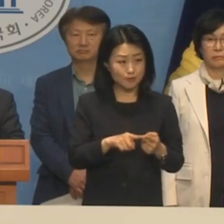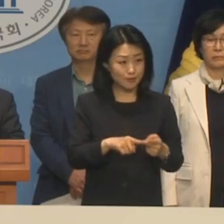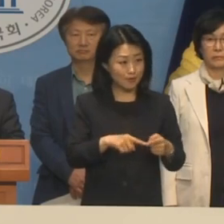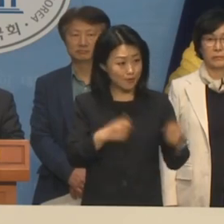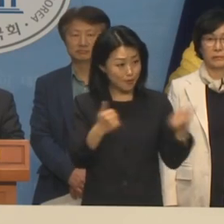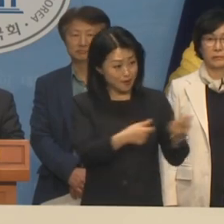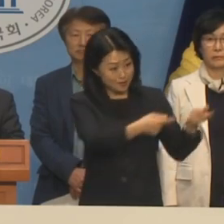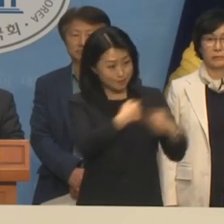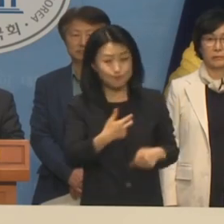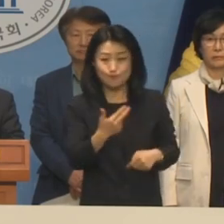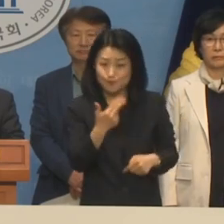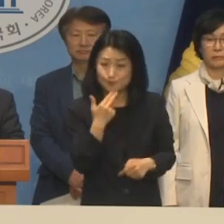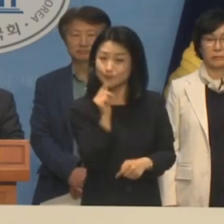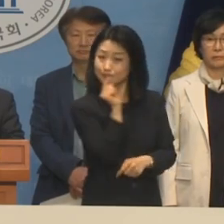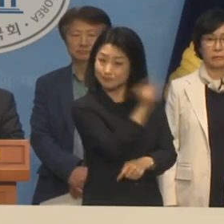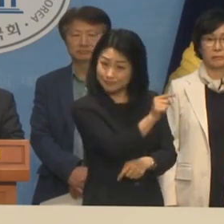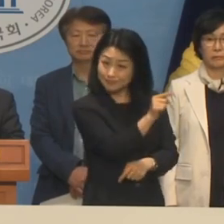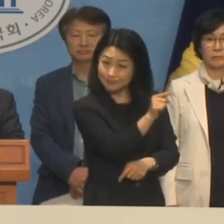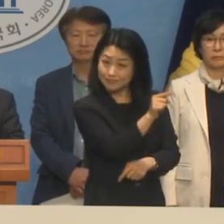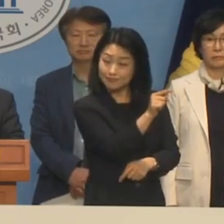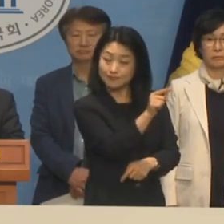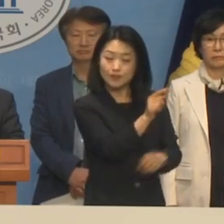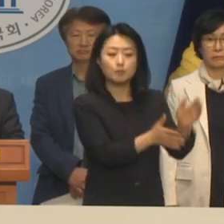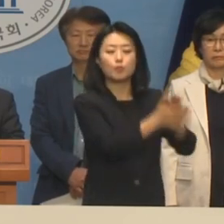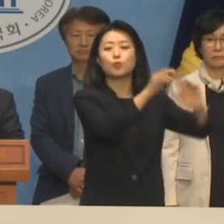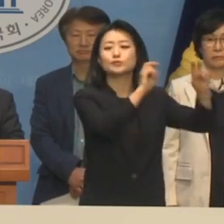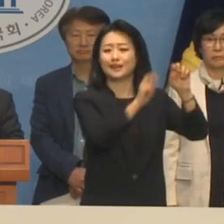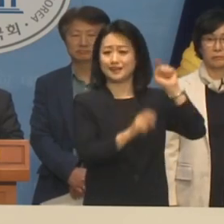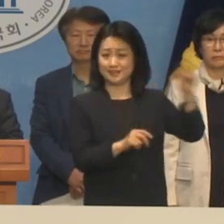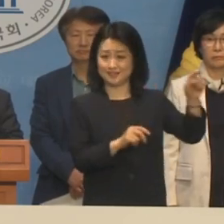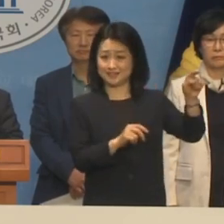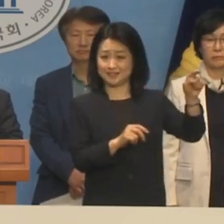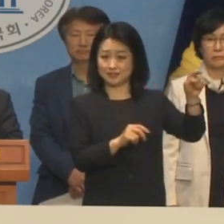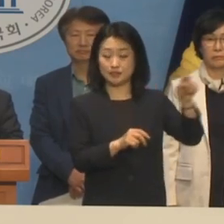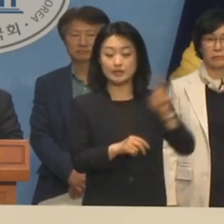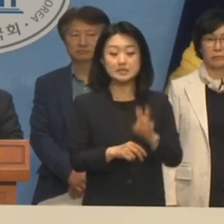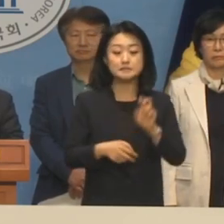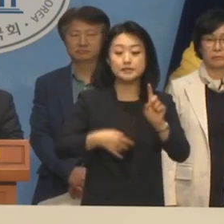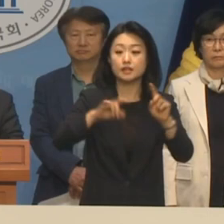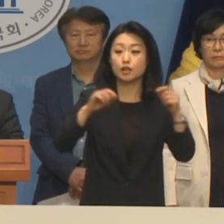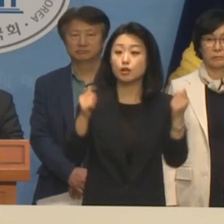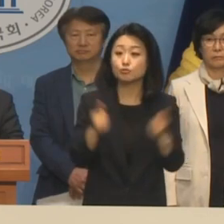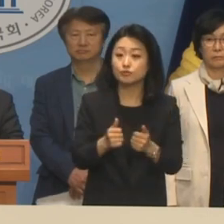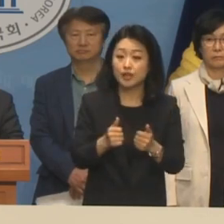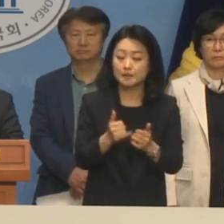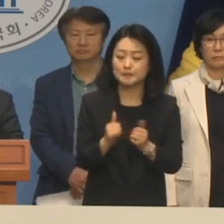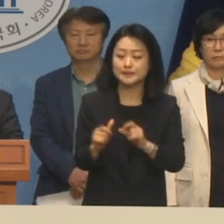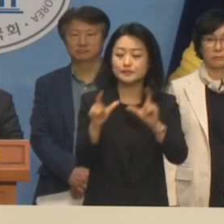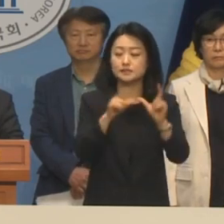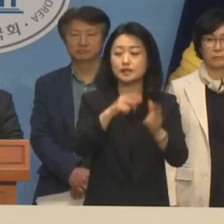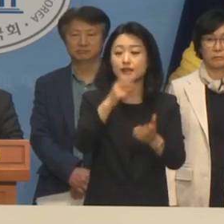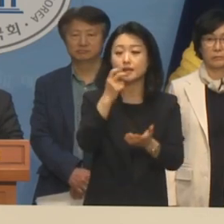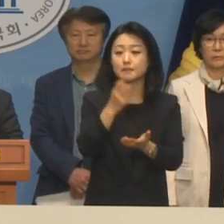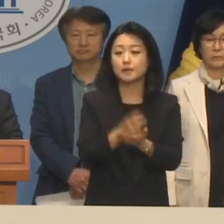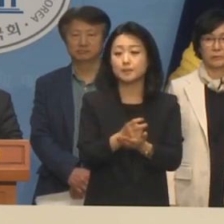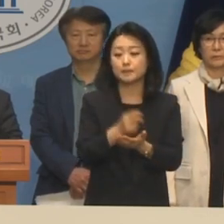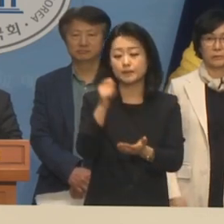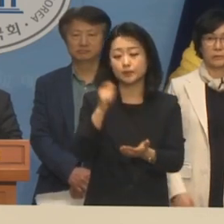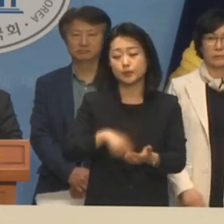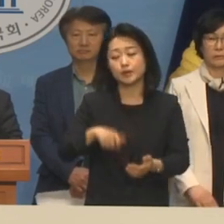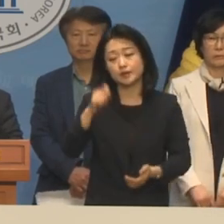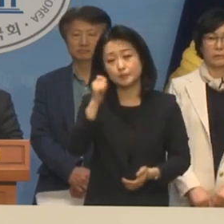않으려 했던, 그래서 결국 21대 민생법안을